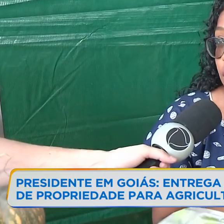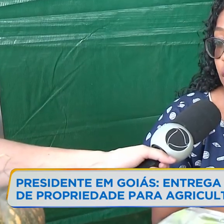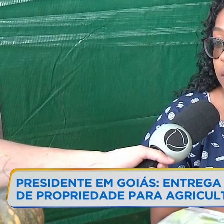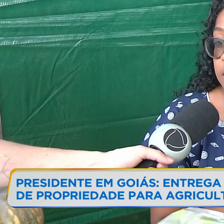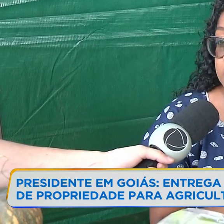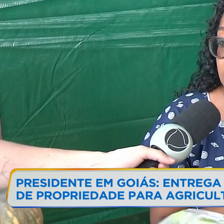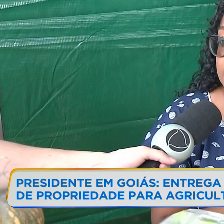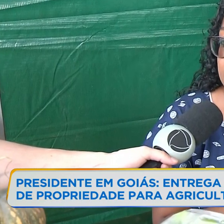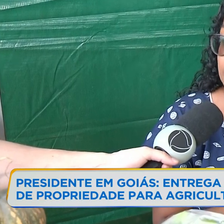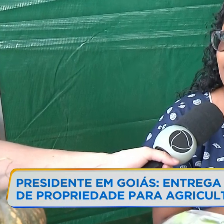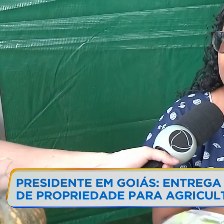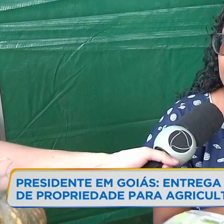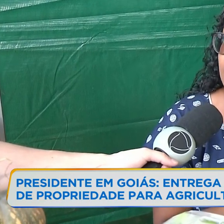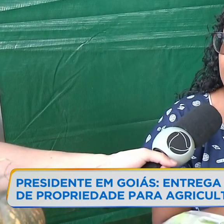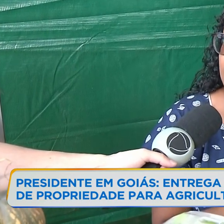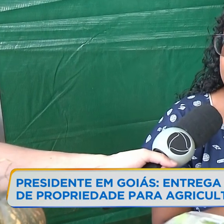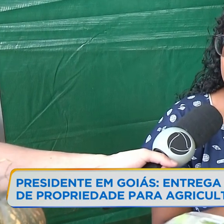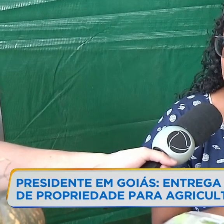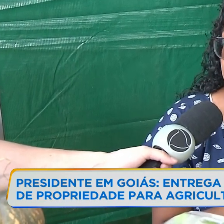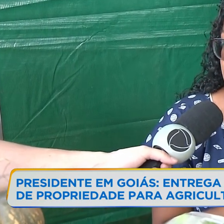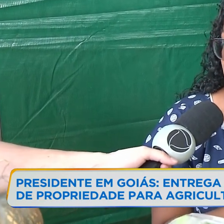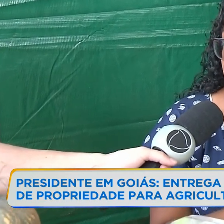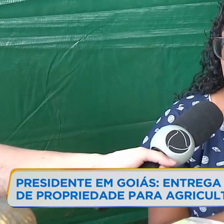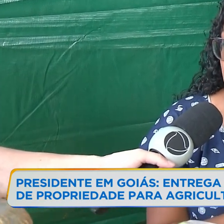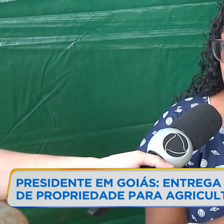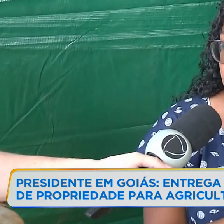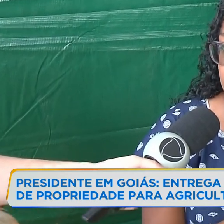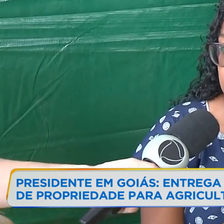mão de obra, vamos ser emancipados, né? A